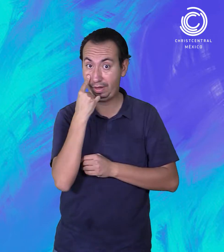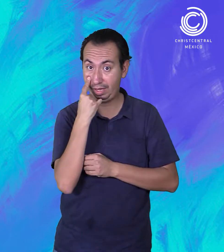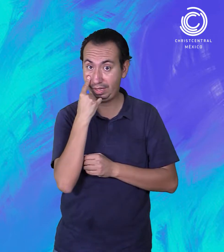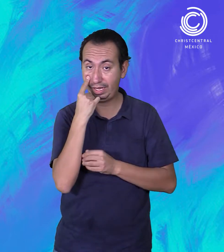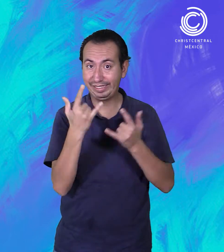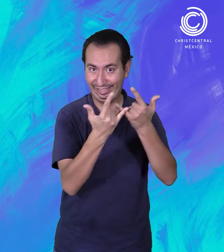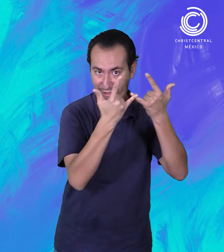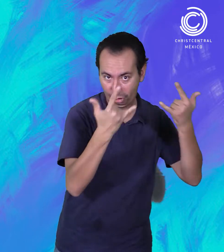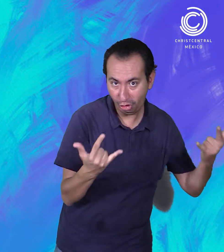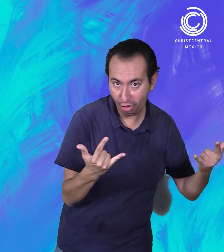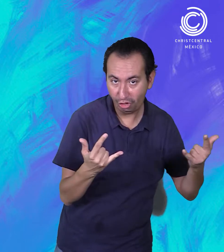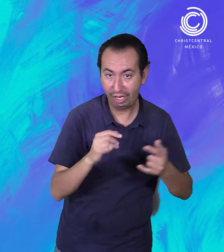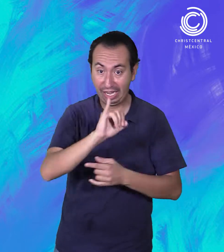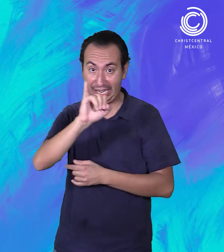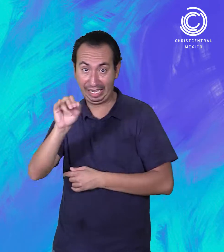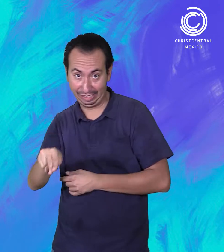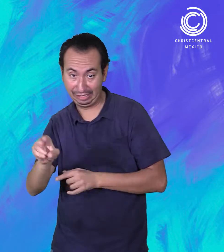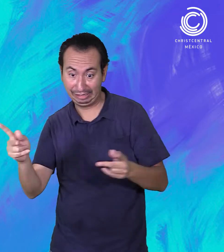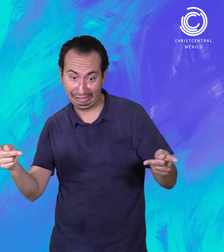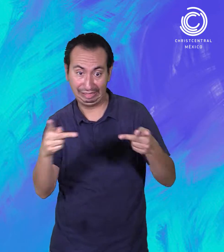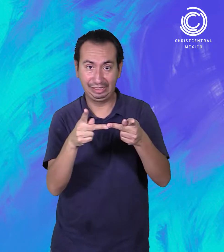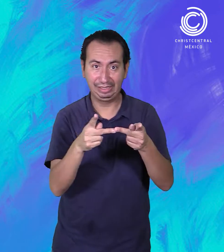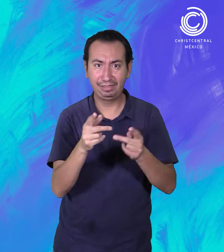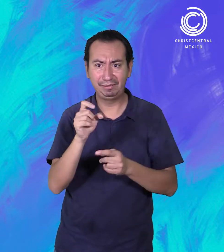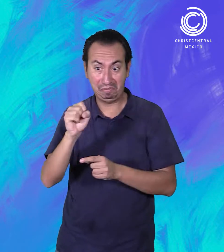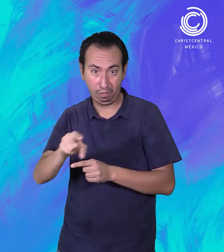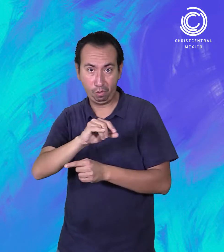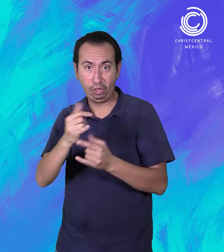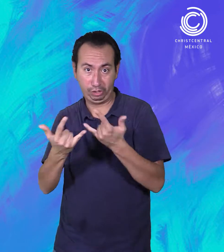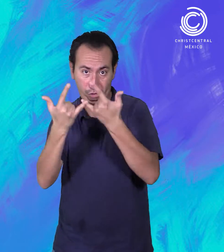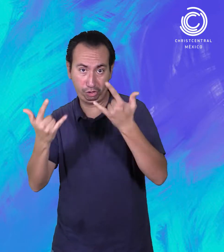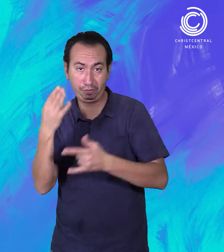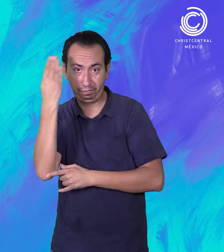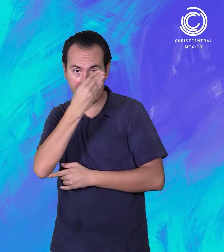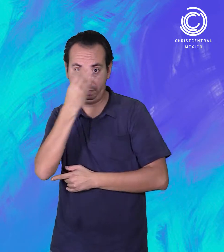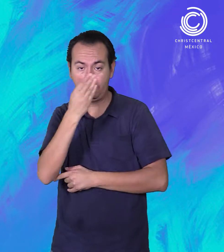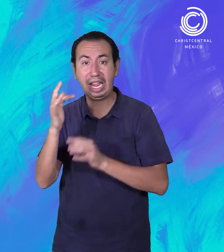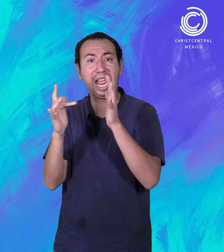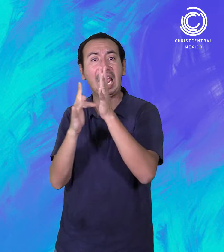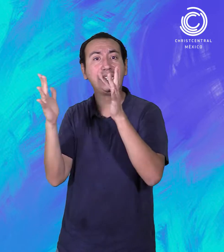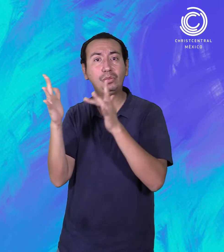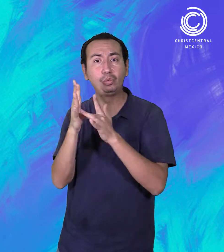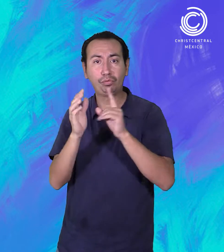Tengan esto presente que les acabo de decir. Jesús está hablando ahí con sus discípulos. Vamos,